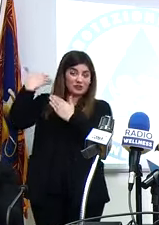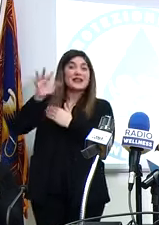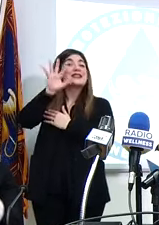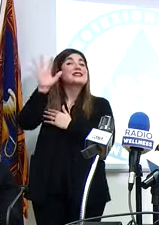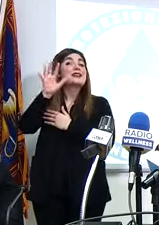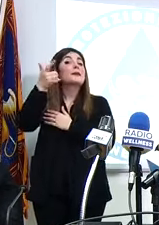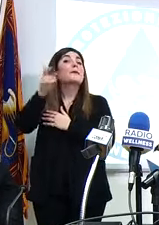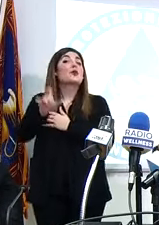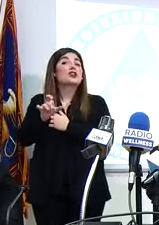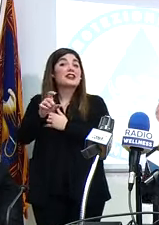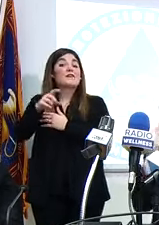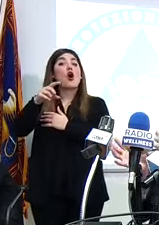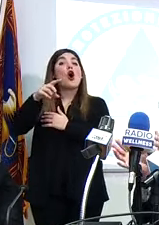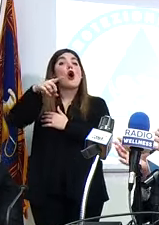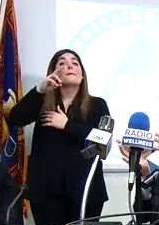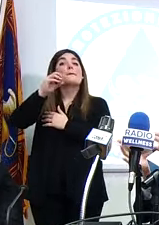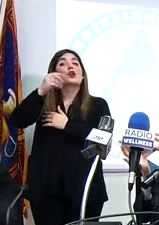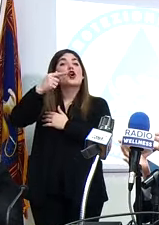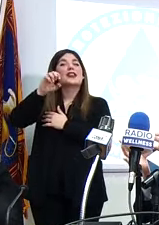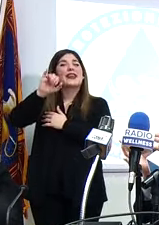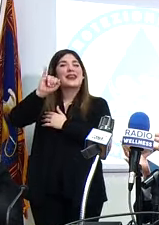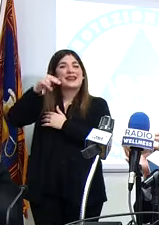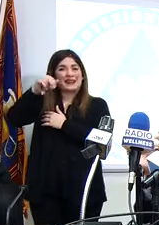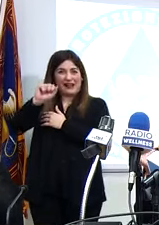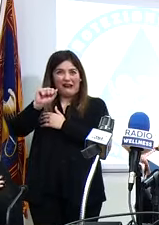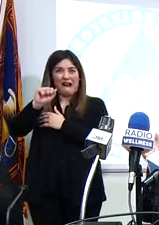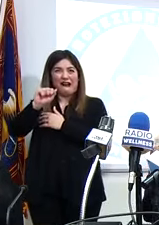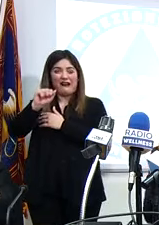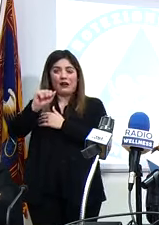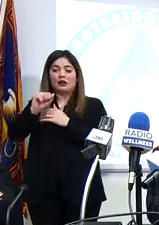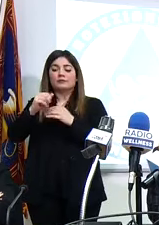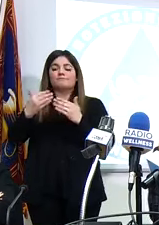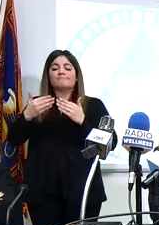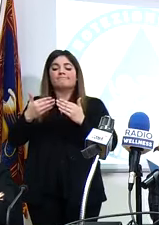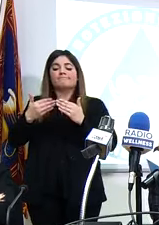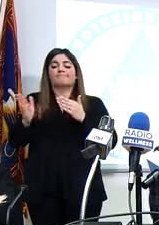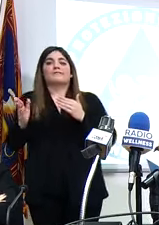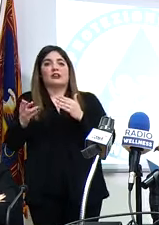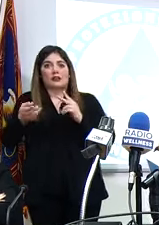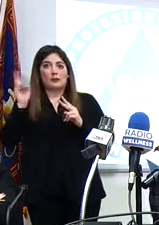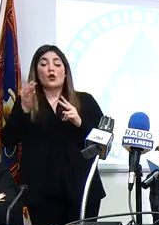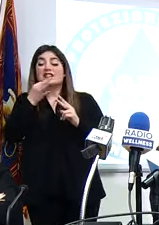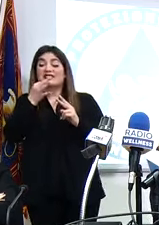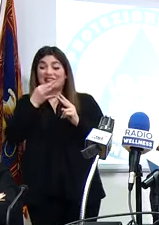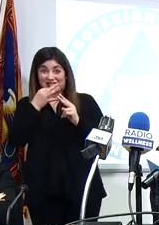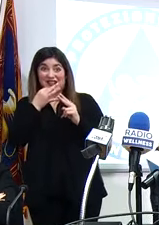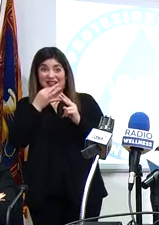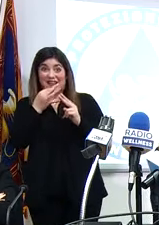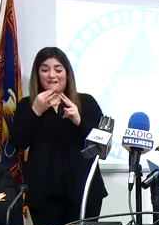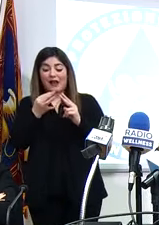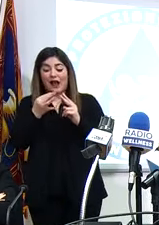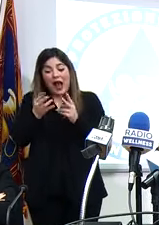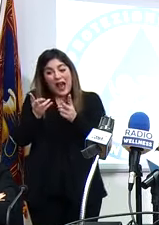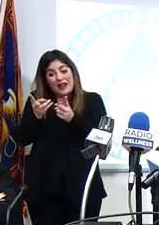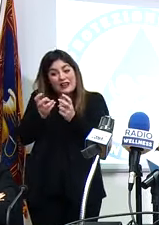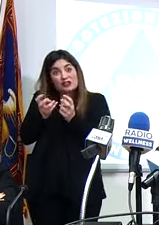la proteina e legano meglio il recettore. Tutto qua. Ecco, la variante inglese poi ne ha un'altra